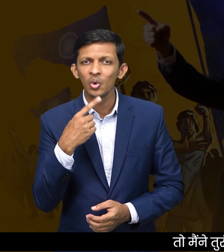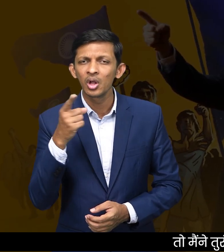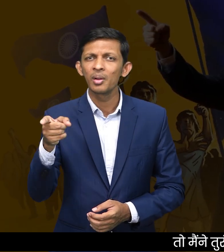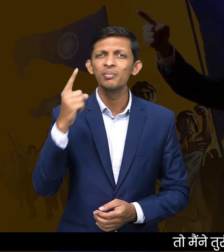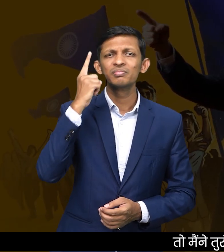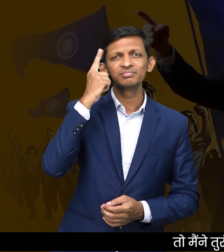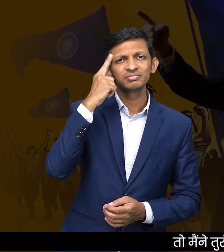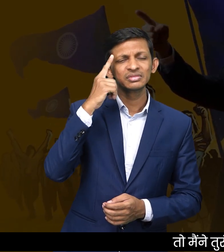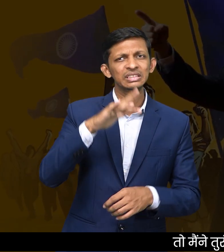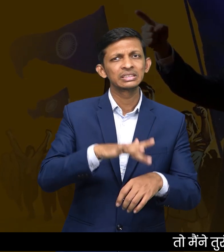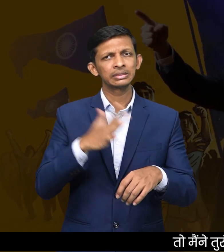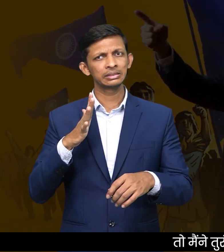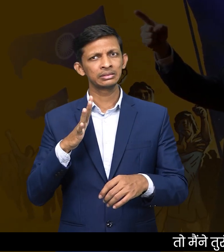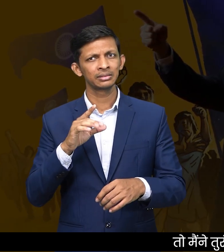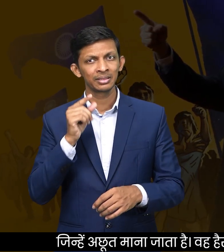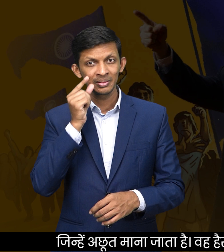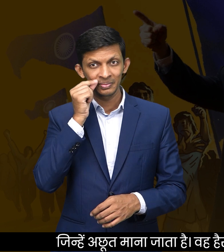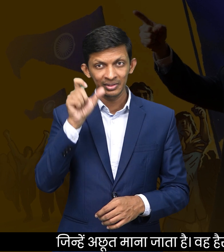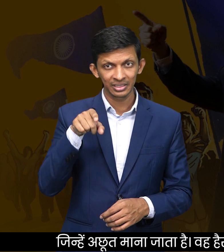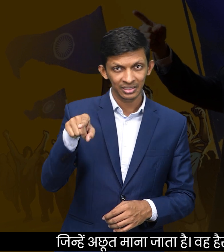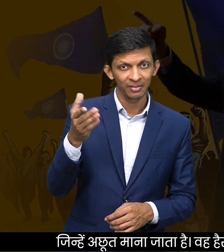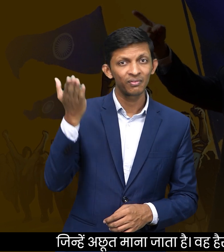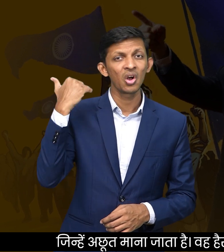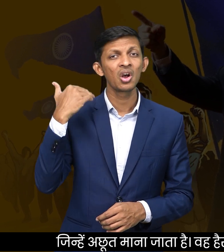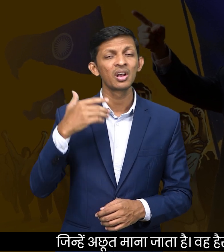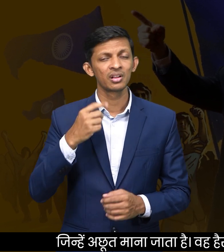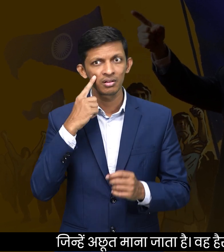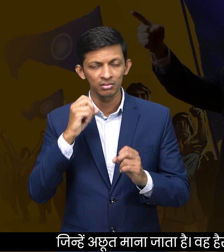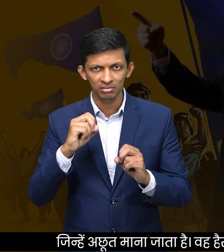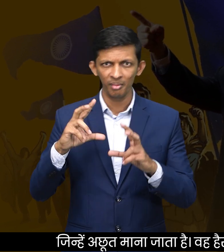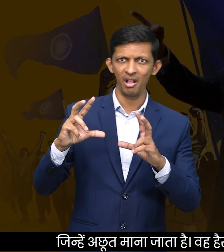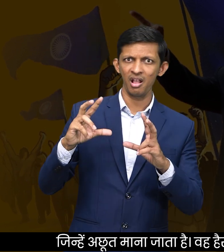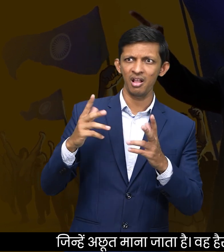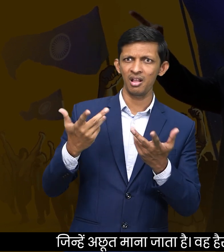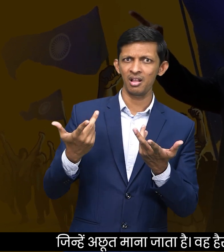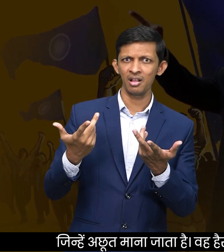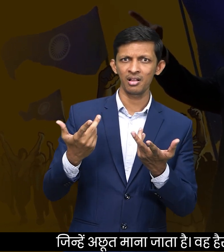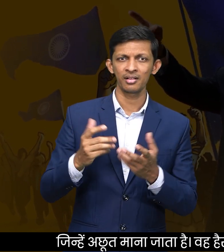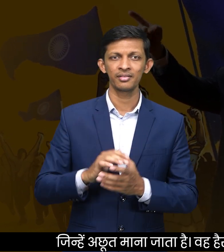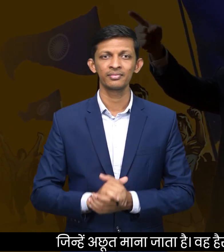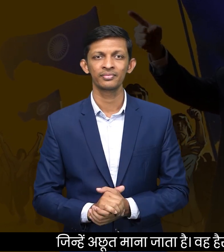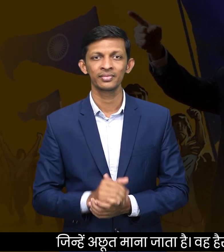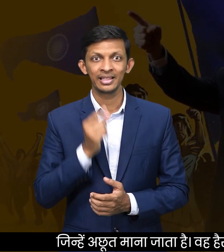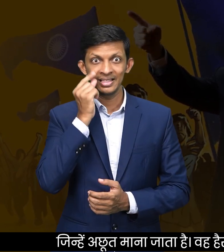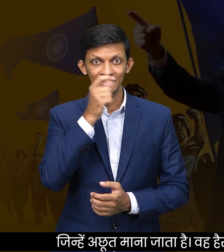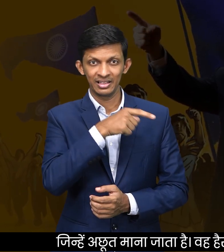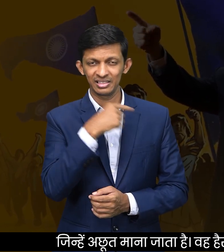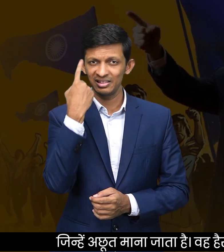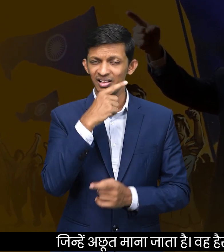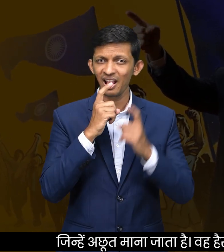दिया कि हम महर हैं, जिन्हें अछूत माना जाता है। वह हैरान रह गया। उसके चेहरे का रंग